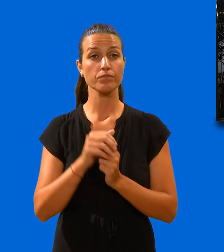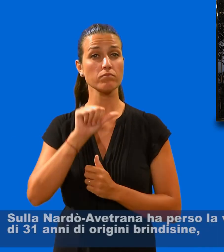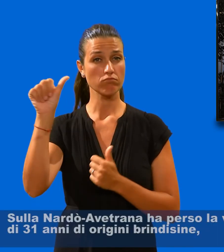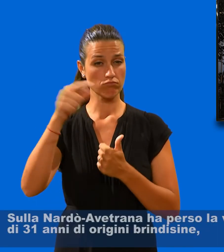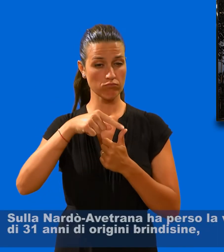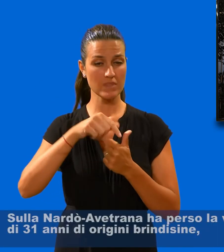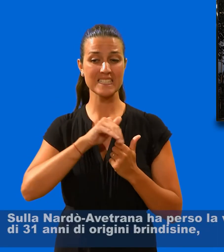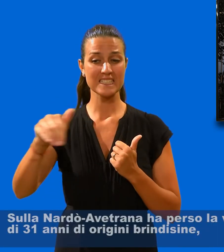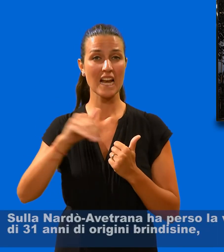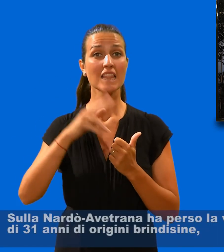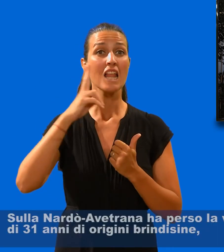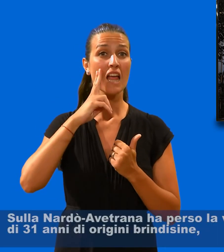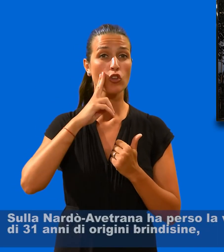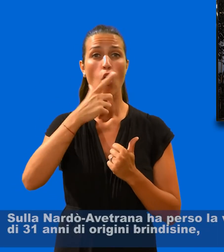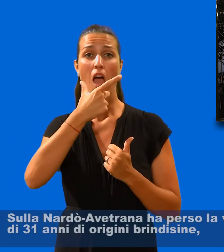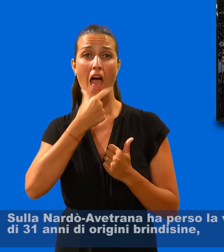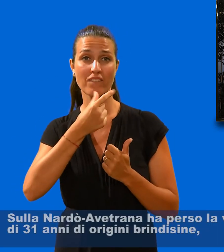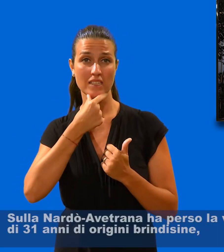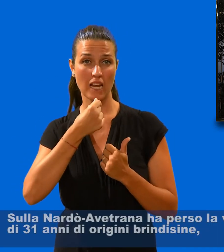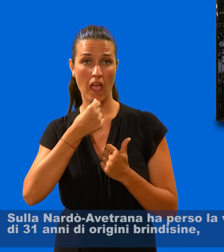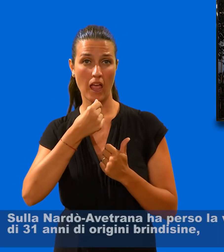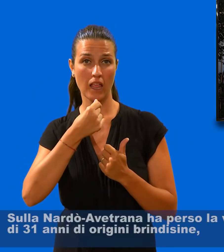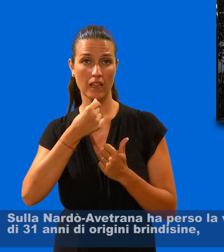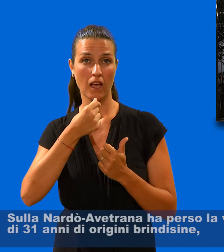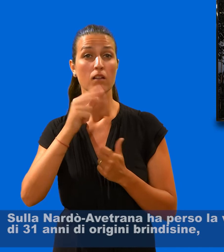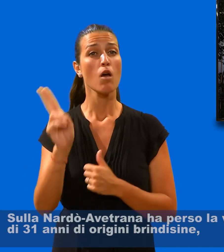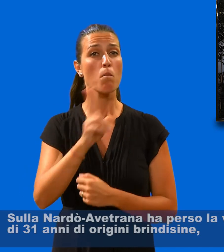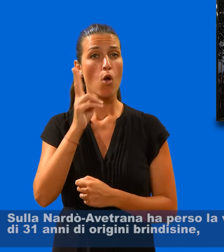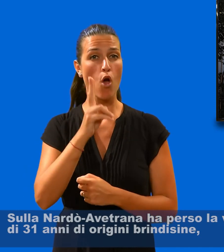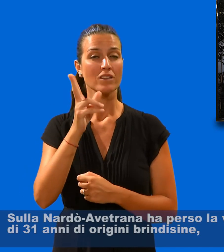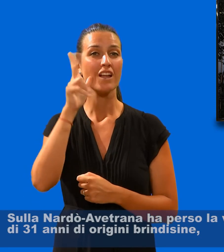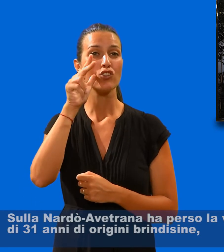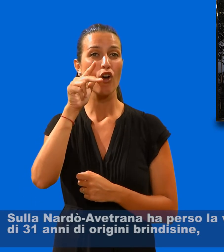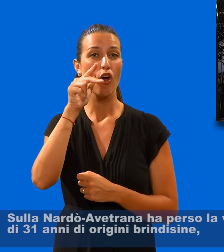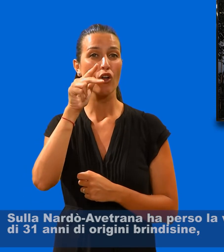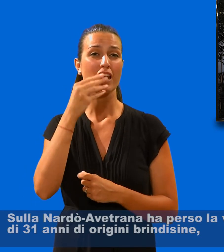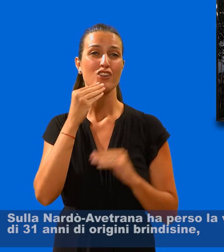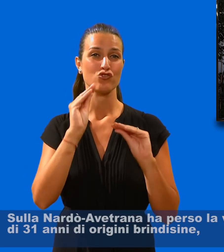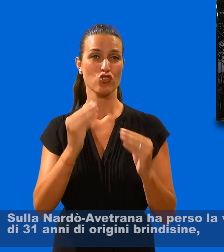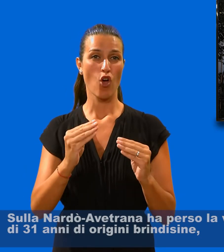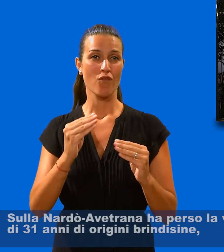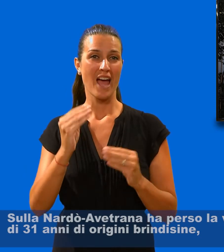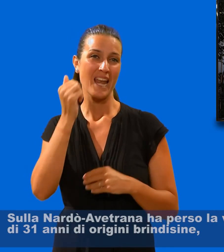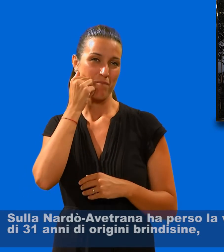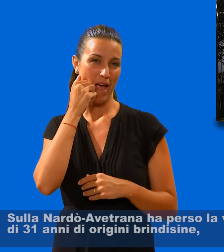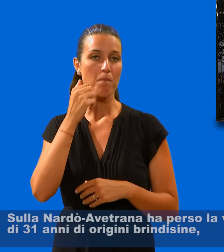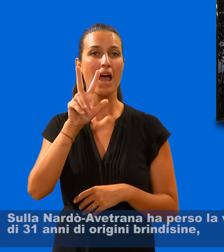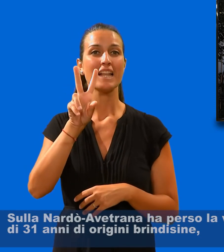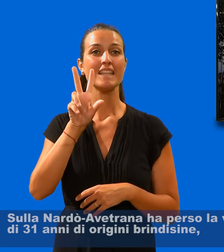sulla nardò avetrana ha perso la vita una giovane mamma di 31 anni di